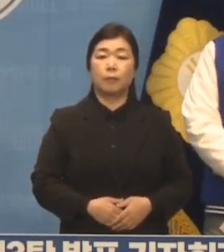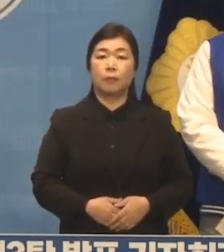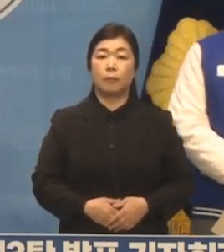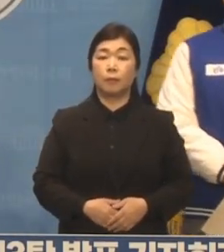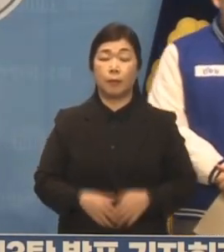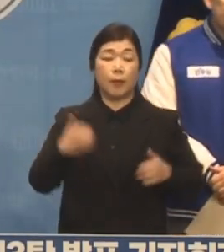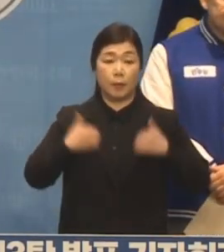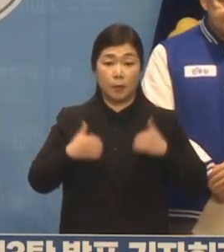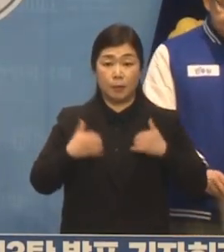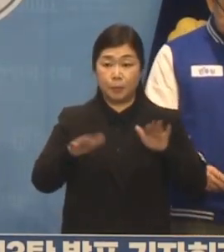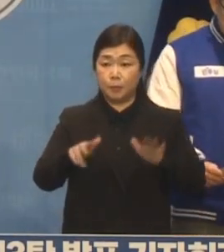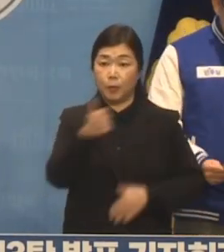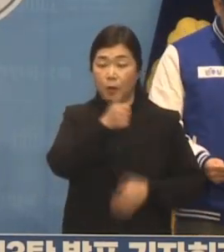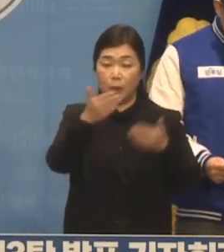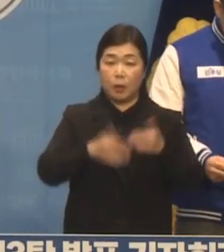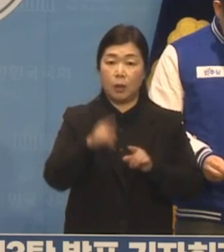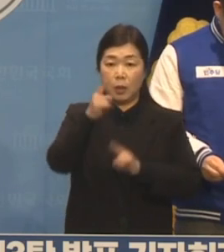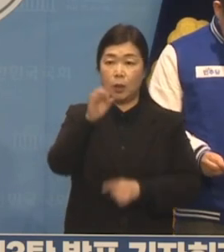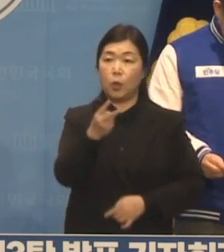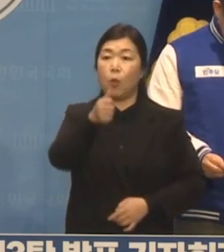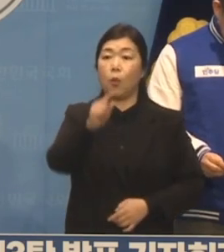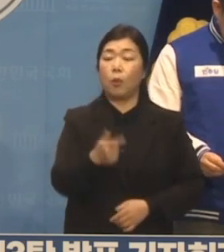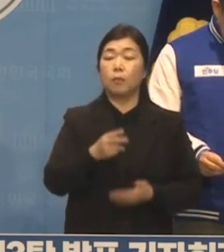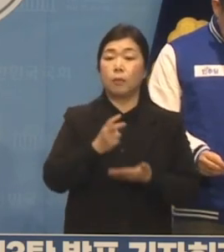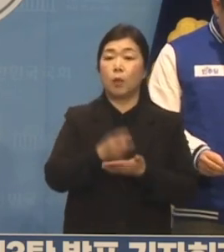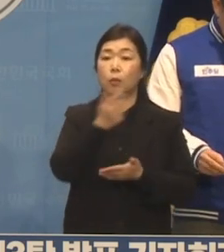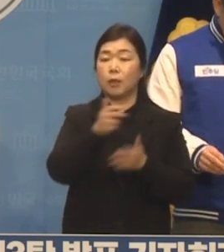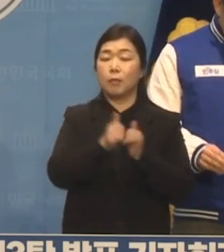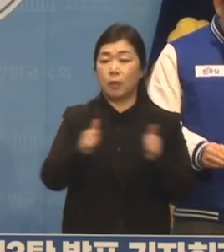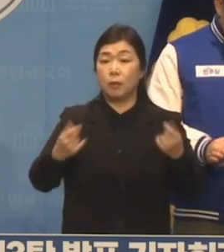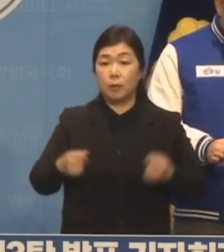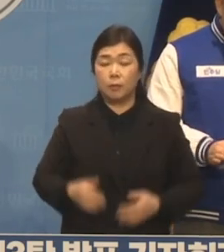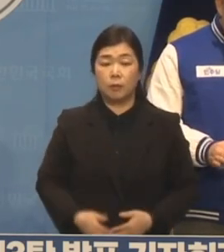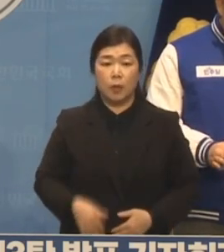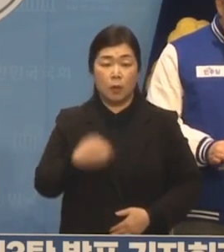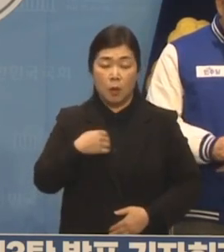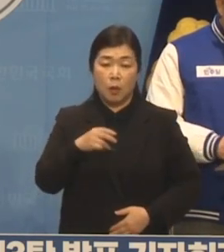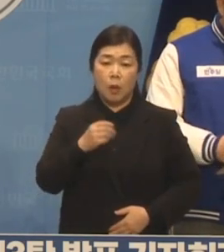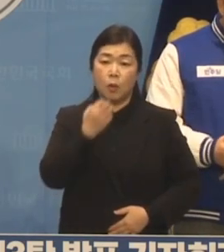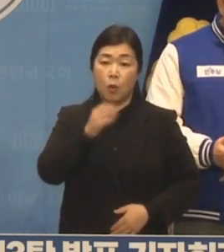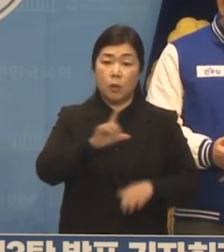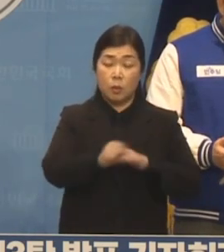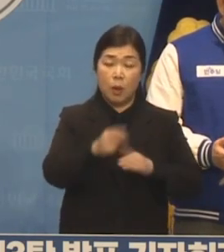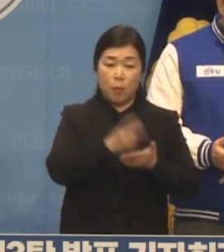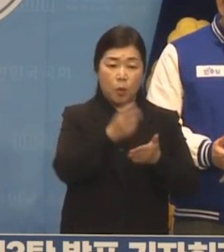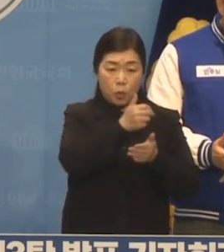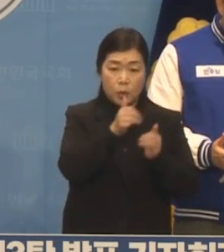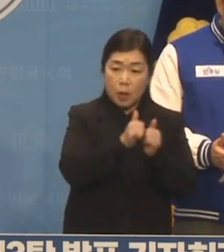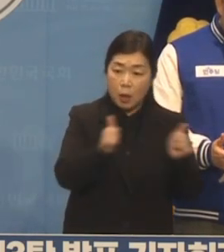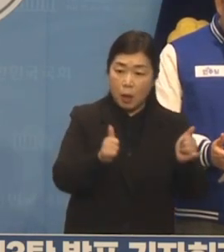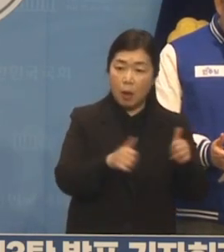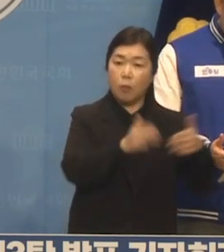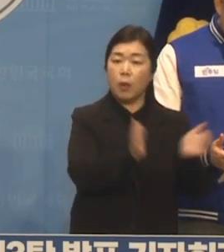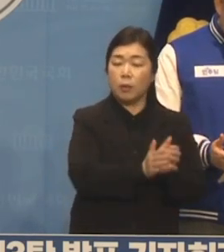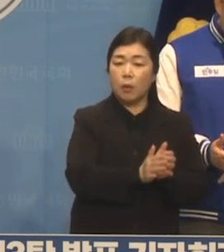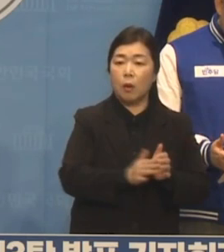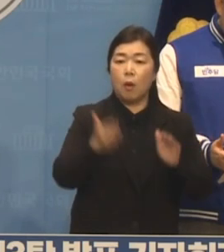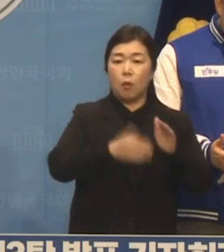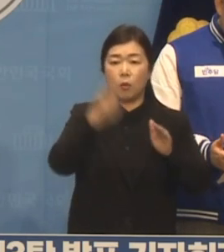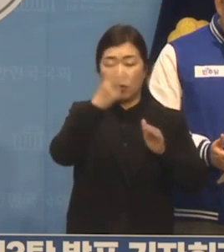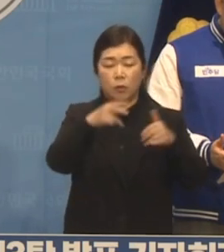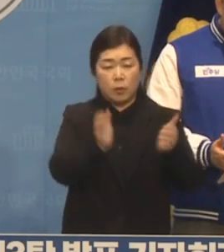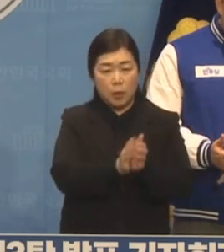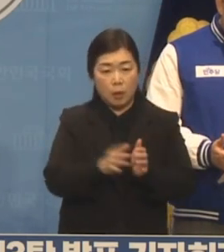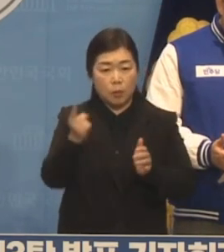네, 반갑습니다. 소개받은 이용우 변호사입니다. 저는 서울지방변호사회에서 공수처 및 수사권조정 TF팀